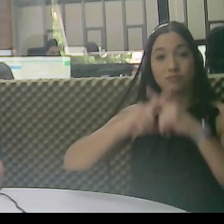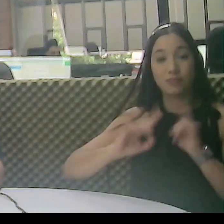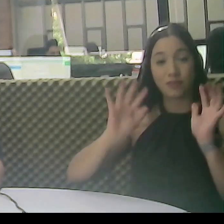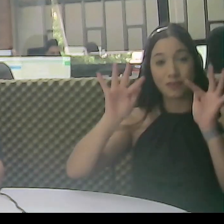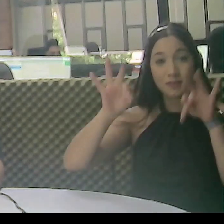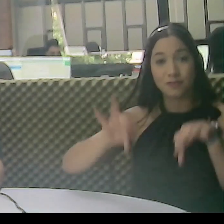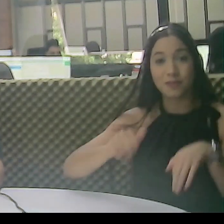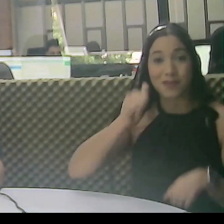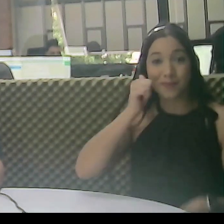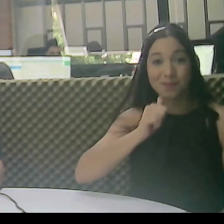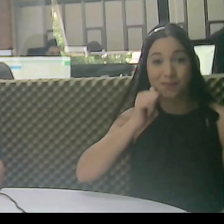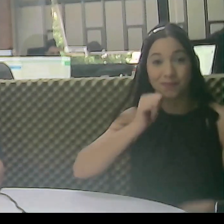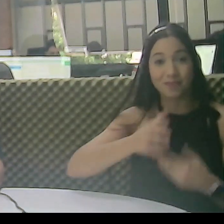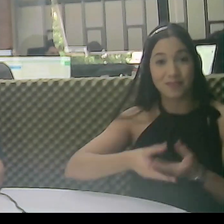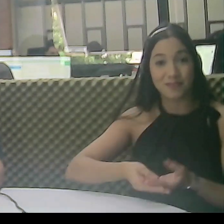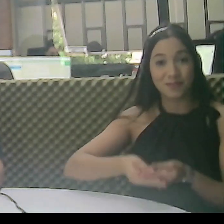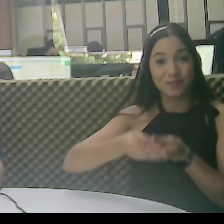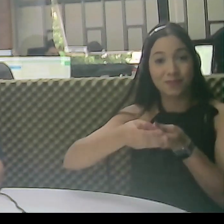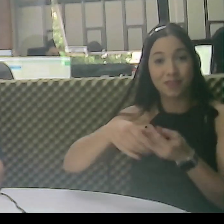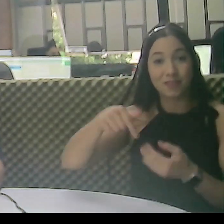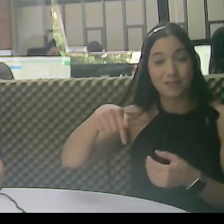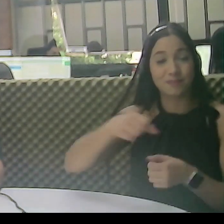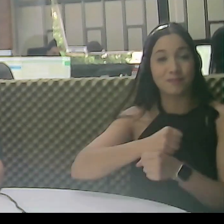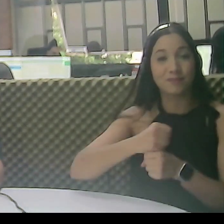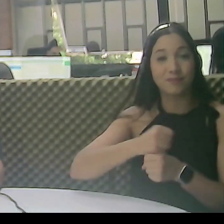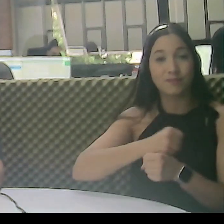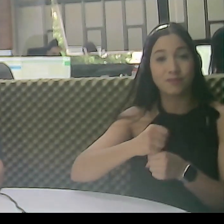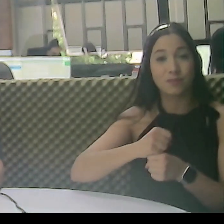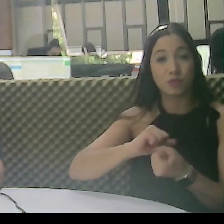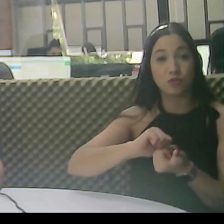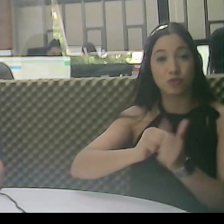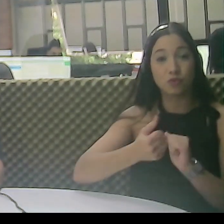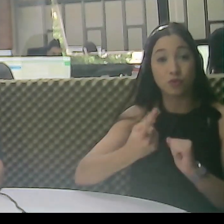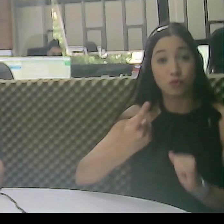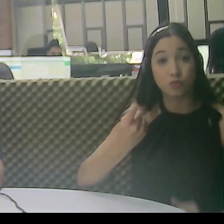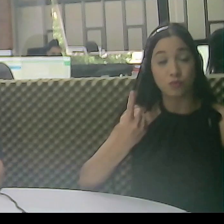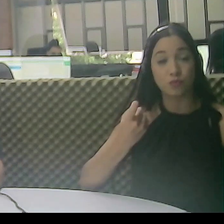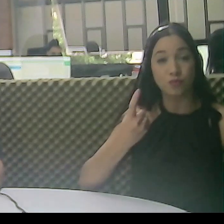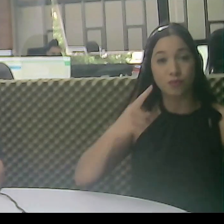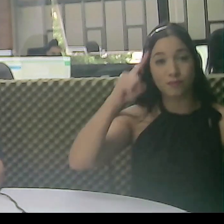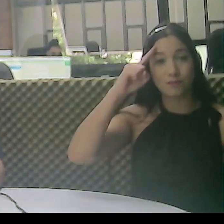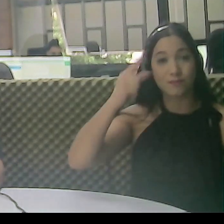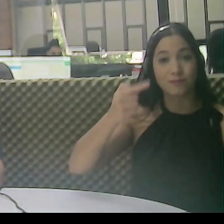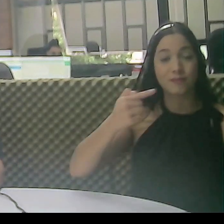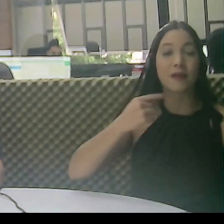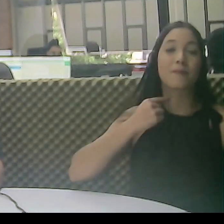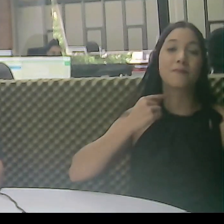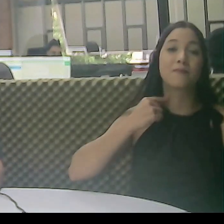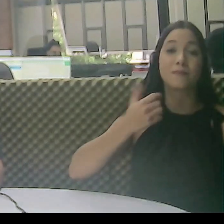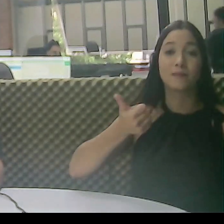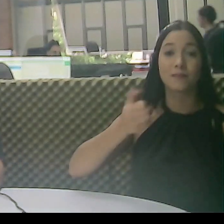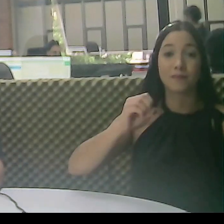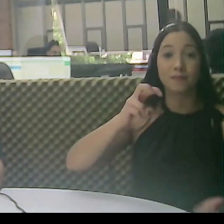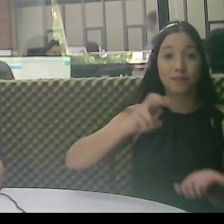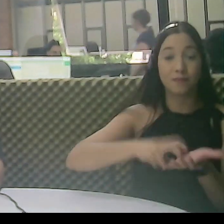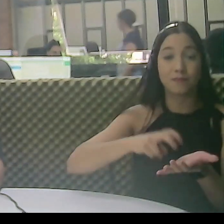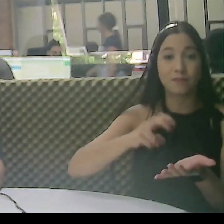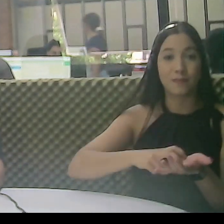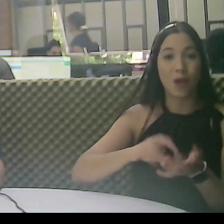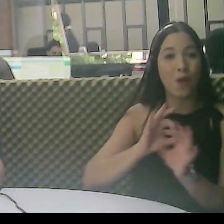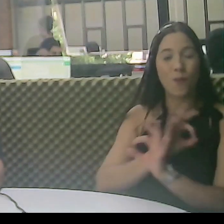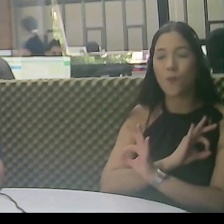Superliga Feminina de Vôlei, que neste ano acontece em jogo único, no dia 7 de maio, às 10 da manhã. As